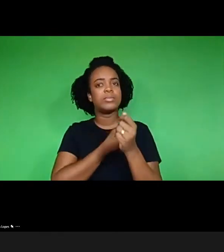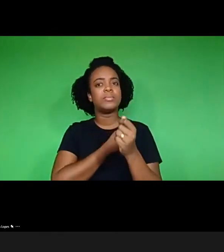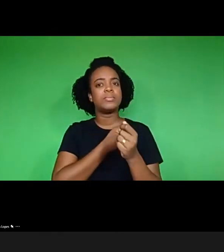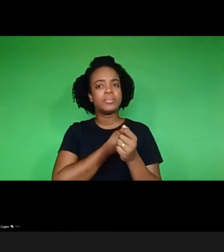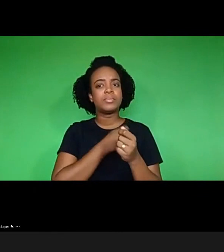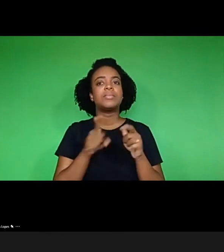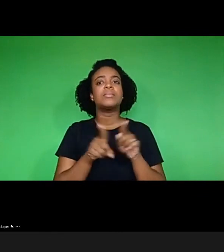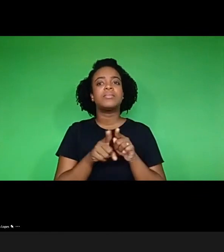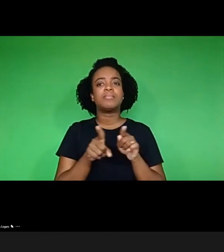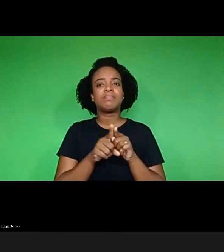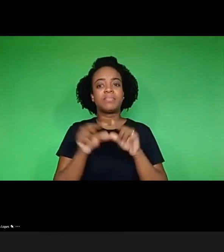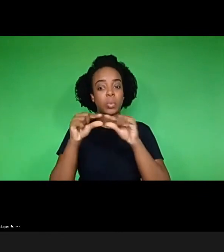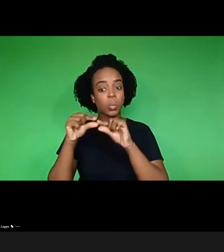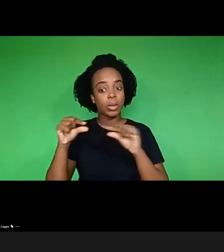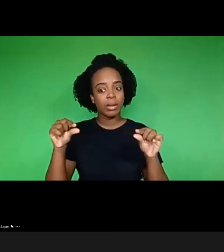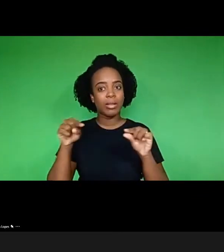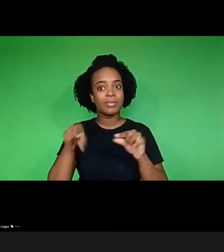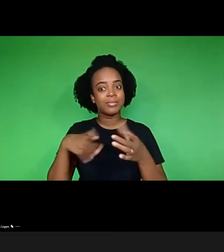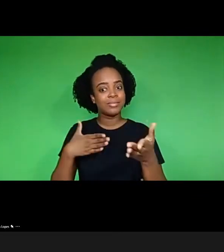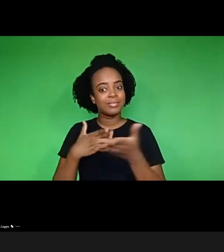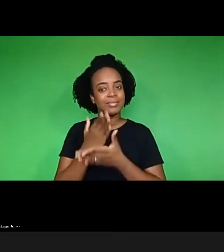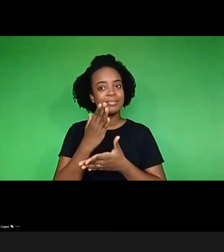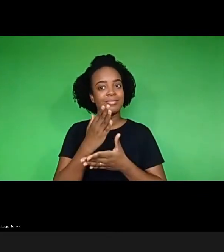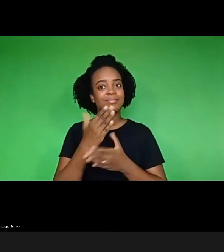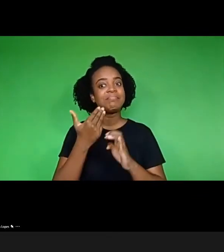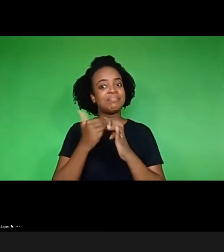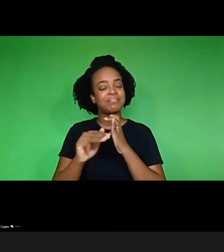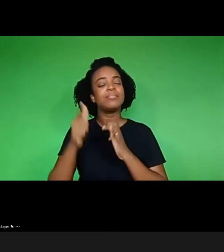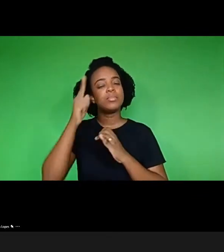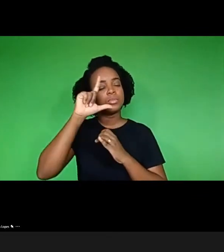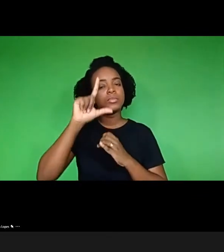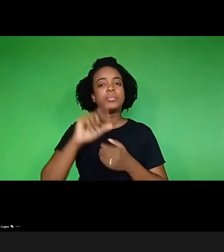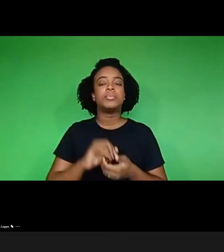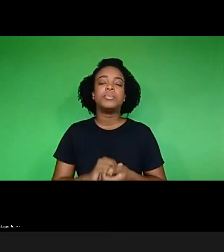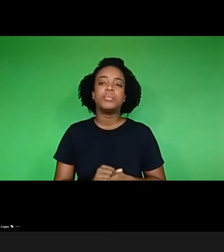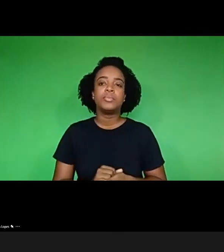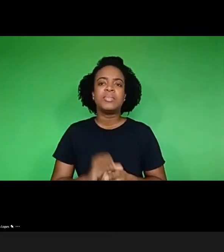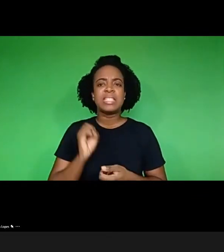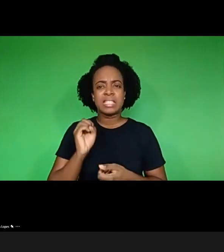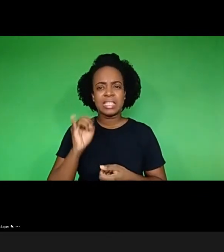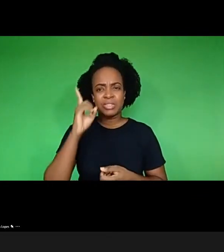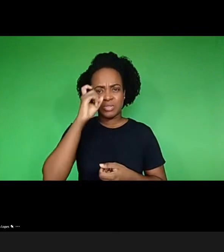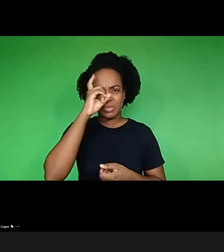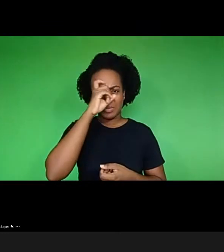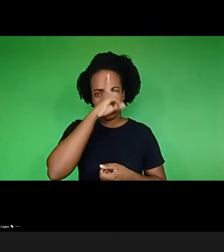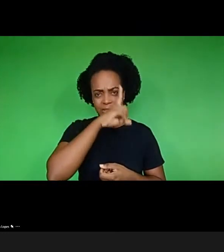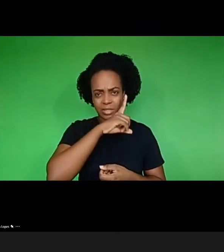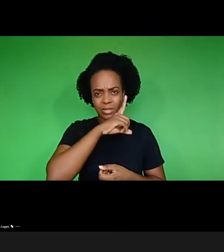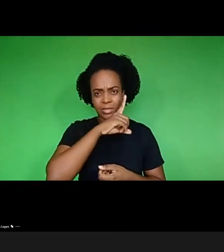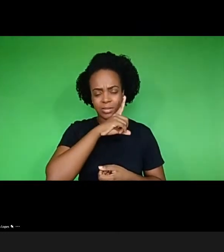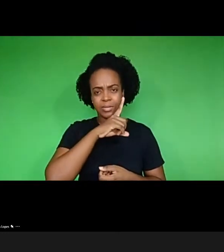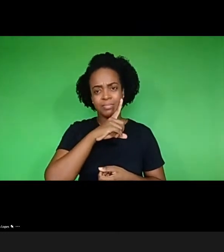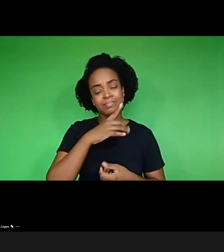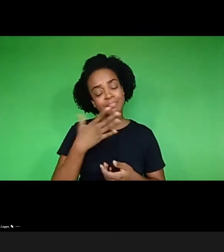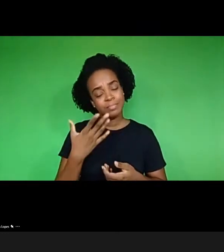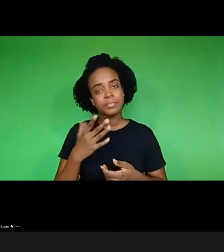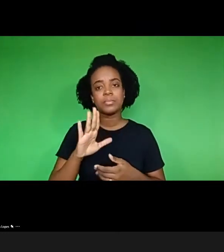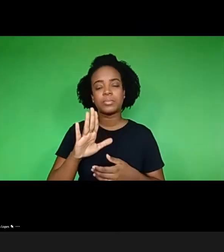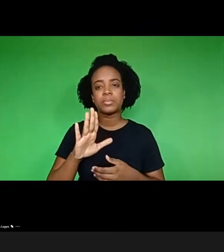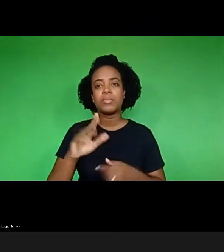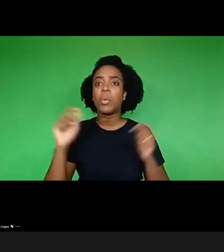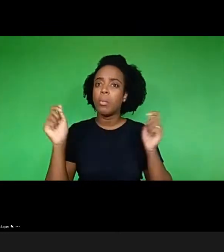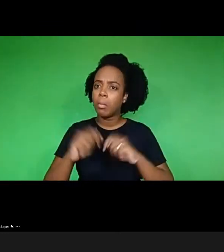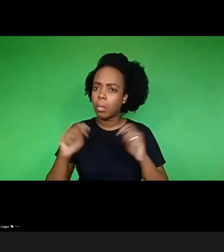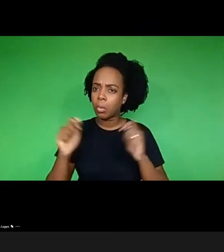e-mail, tá certo? Caso vocês tenham dificuldades, lembrando, pode ser que esse e-mail que chega para vocês vá